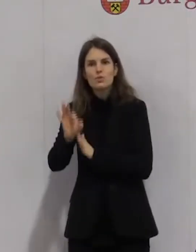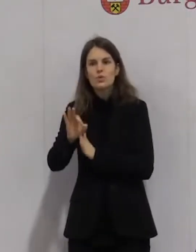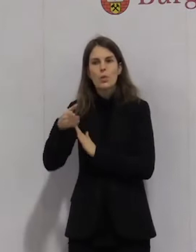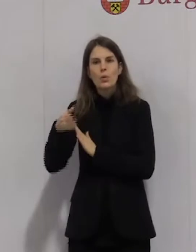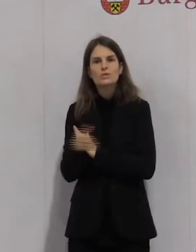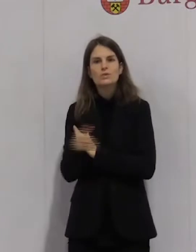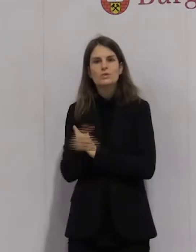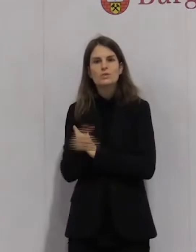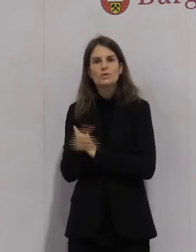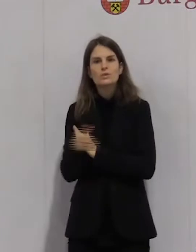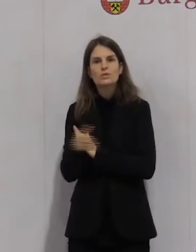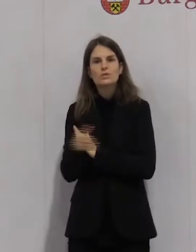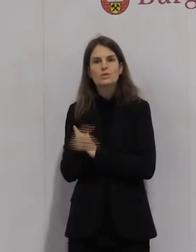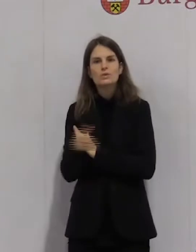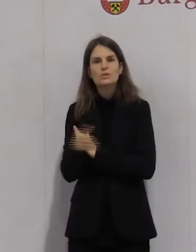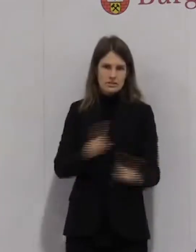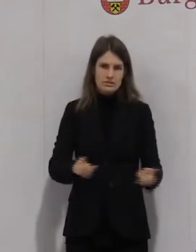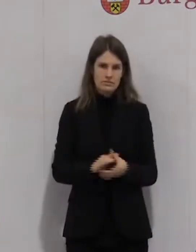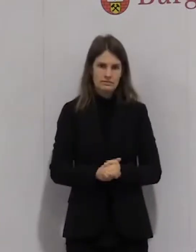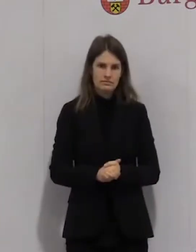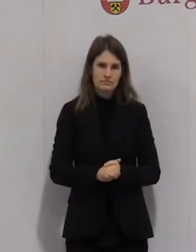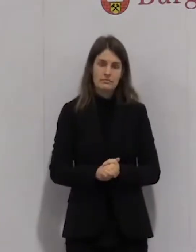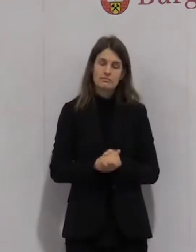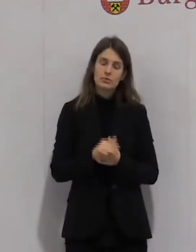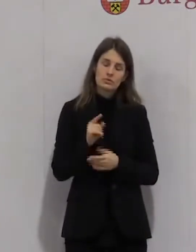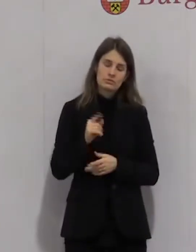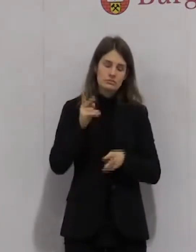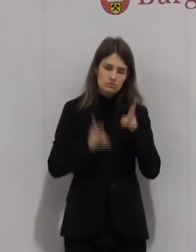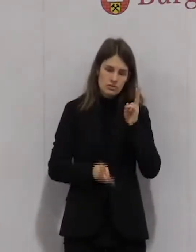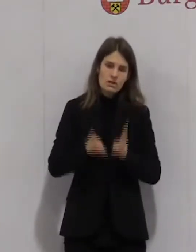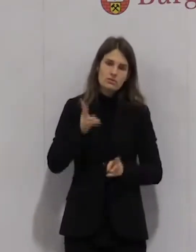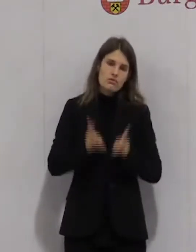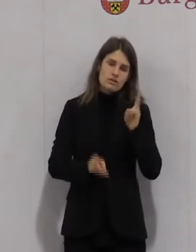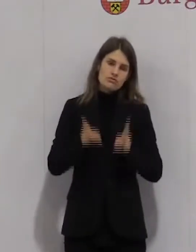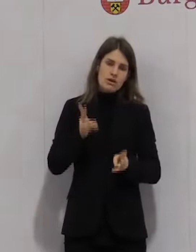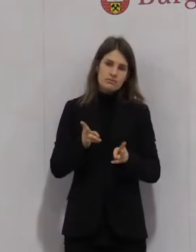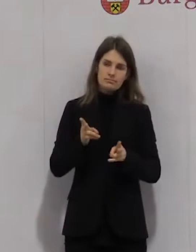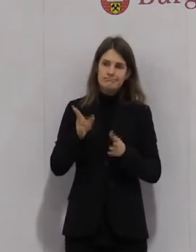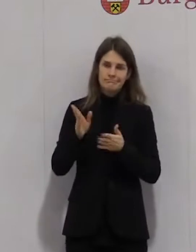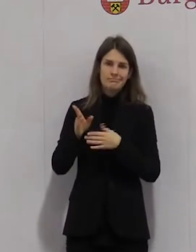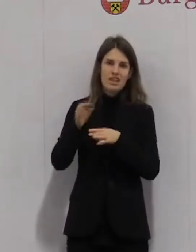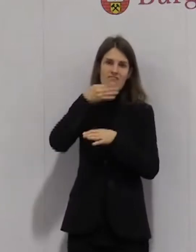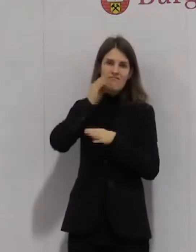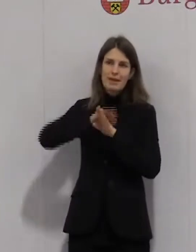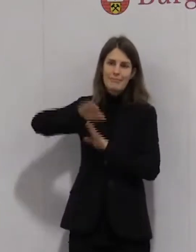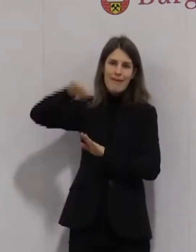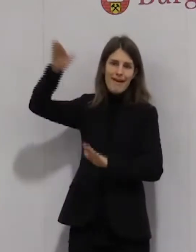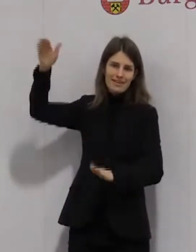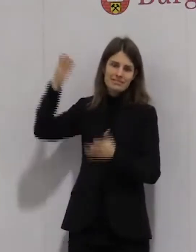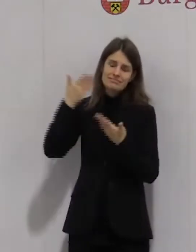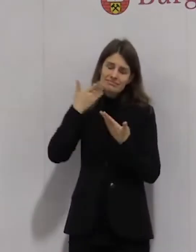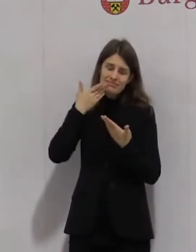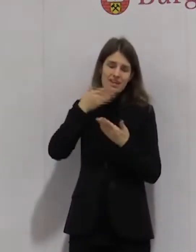kontrollieren. Leider kann in diesem Jahr also der Advent in den Weinbergen in keinster Weise stattfinden. Das wollte ich